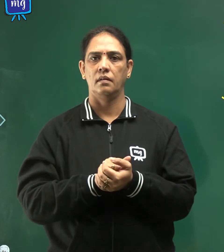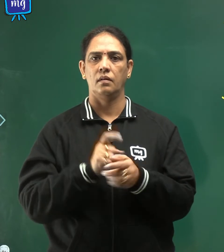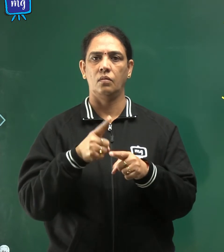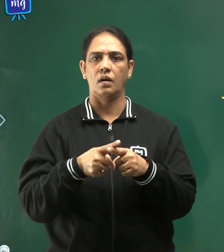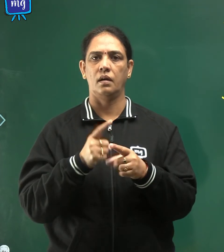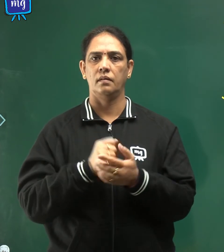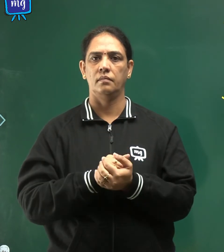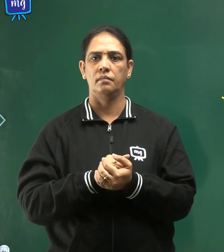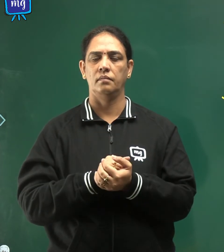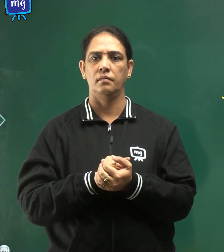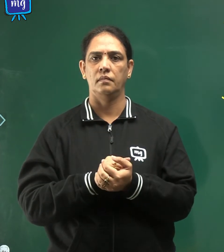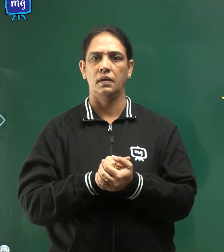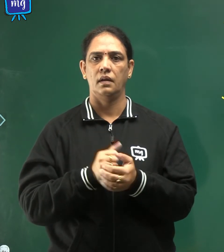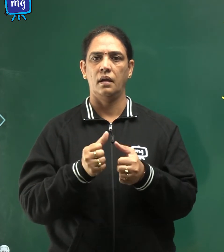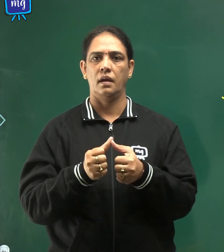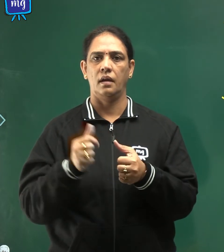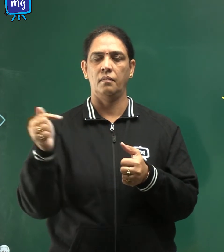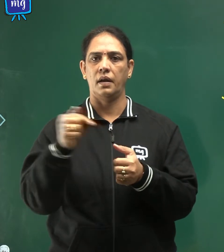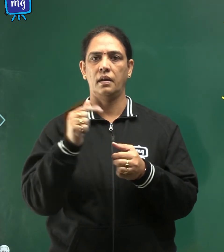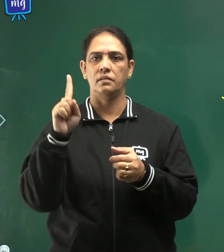गुणा a-1